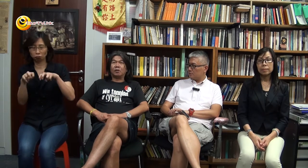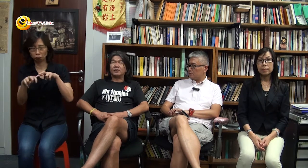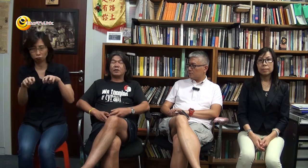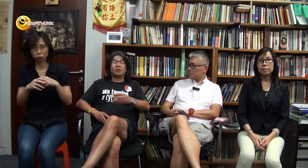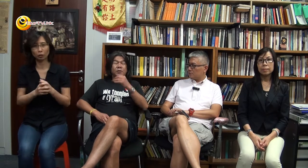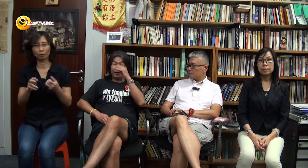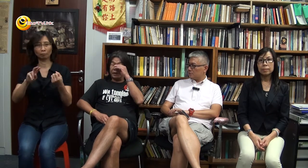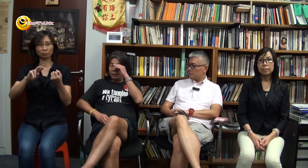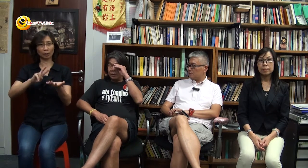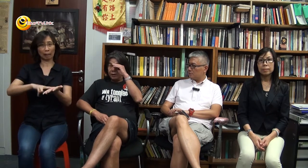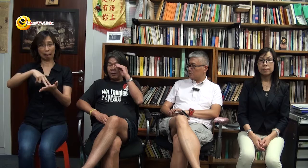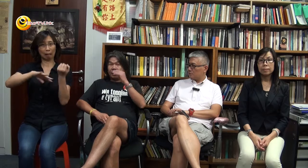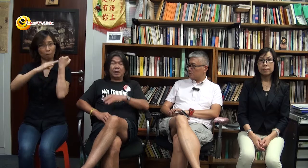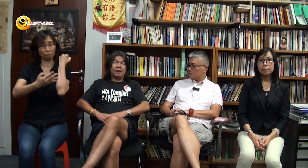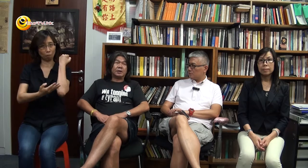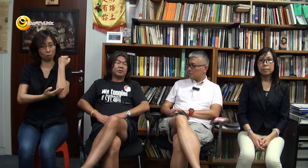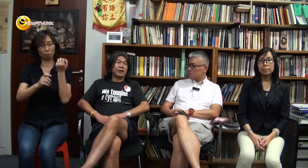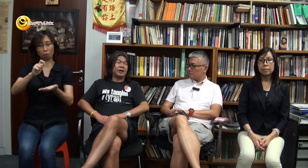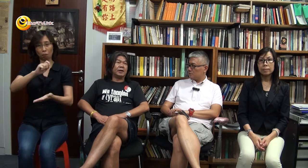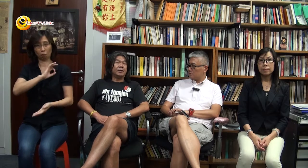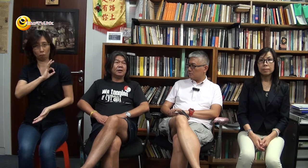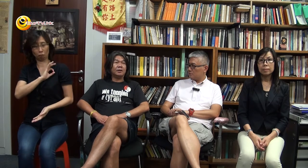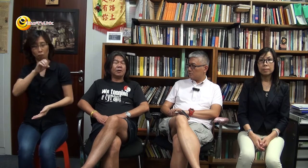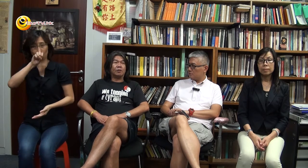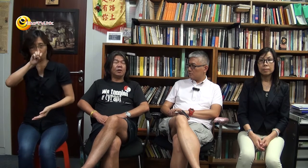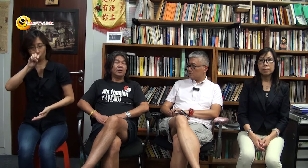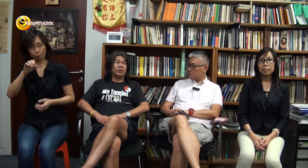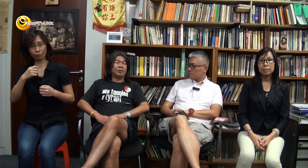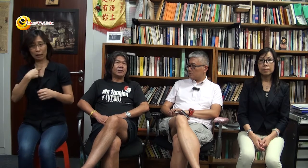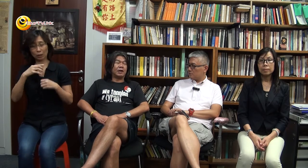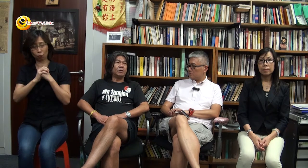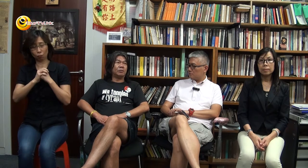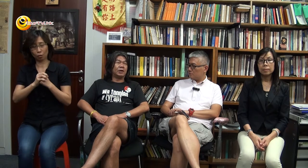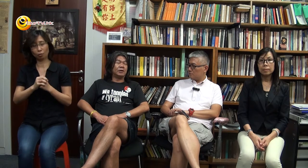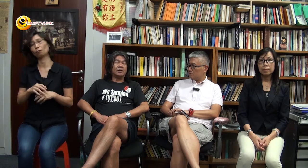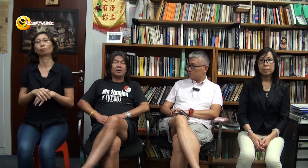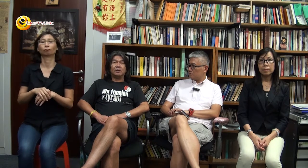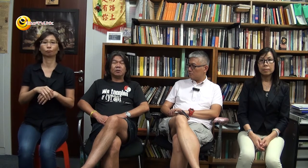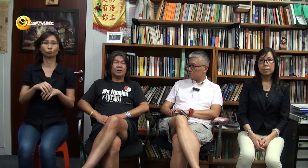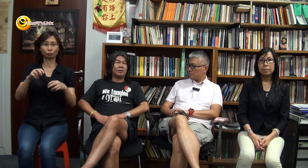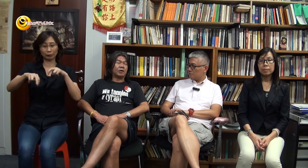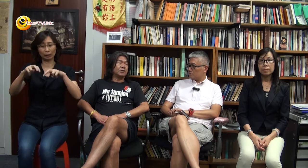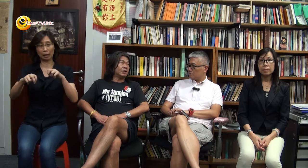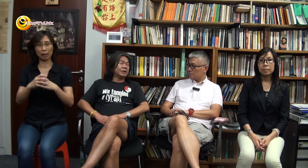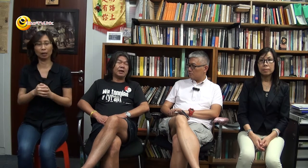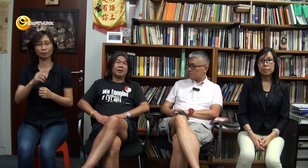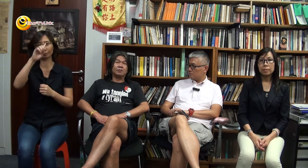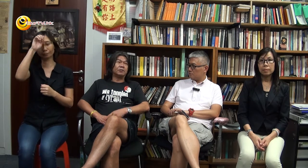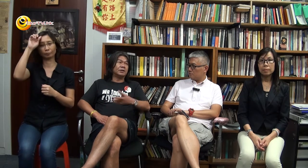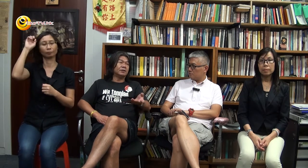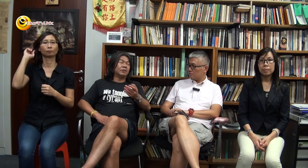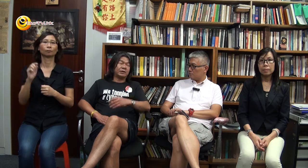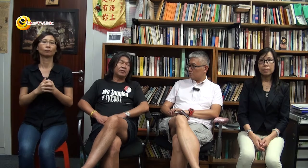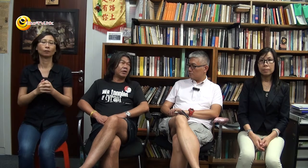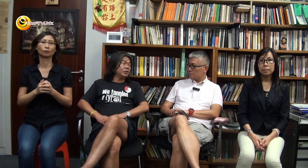這個，我都寫咗信俾曾玉成，係要求開臨時大會同埋用權力及特權條例查啦。咁